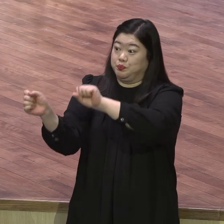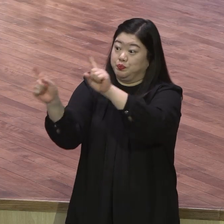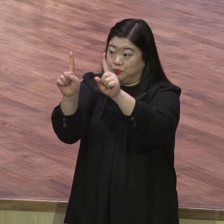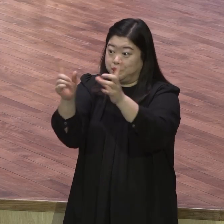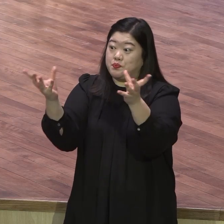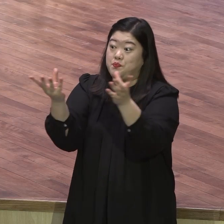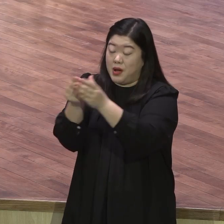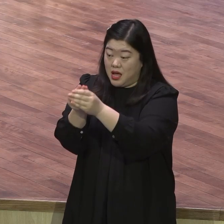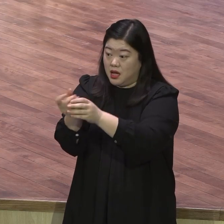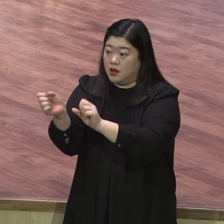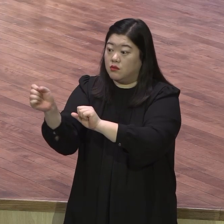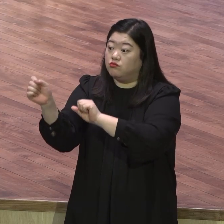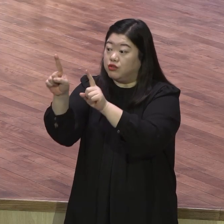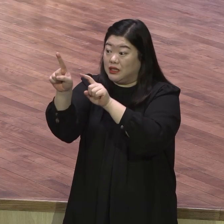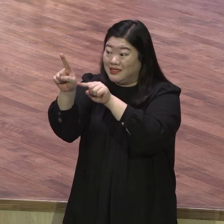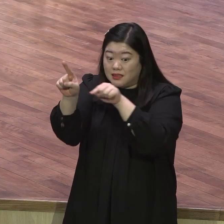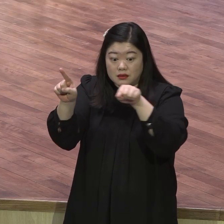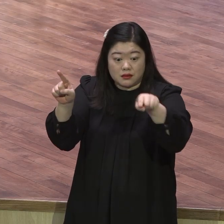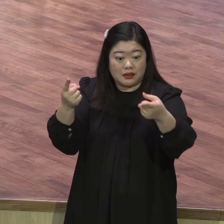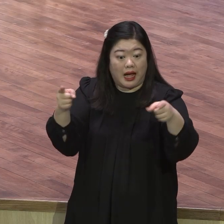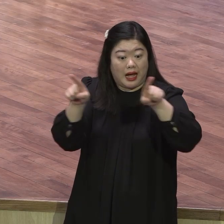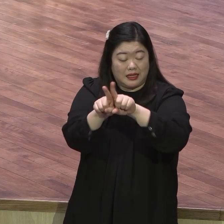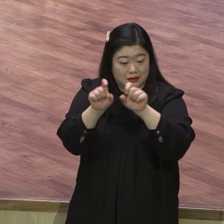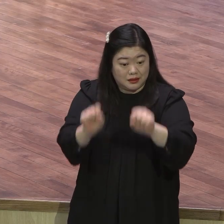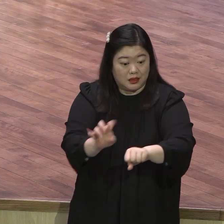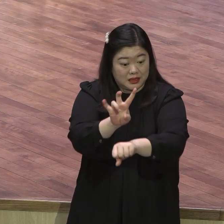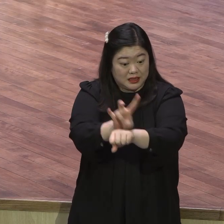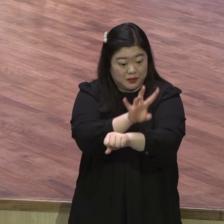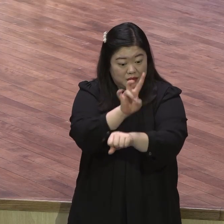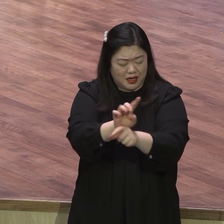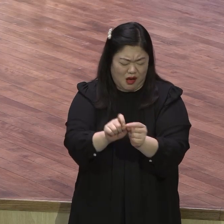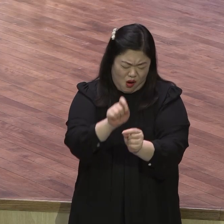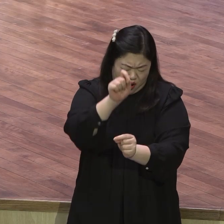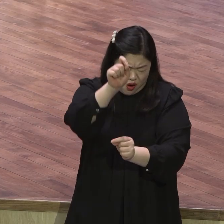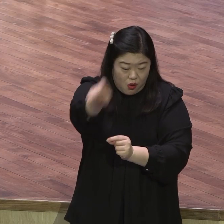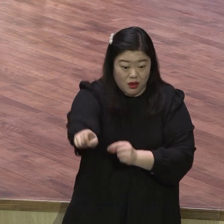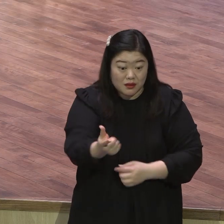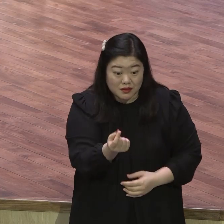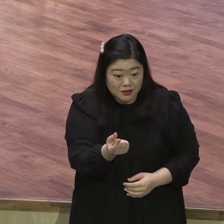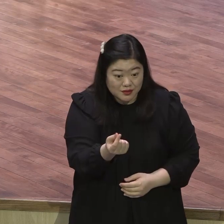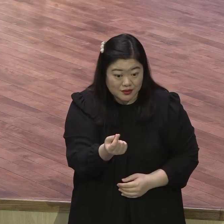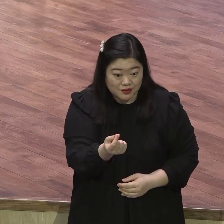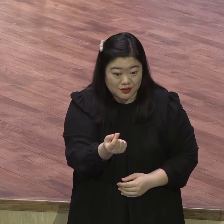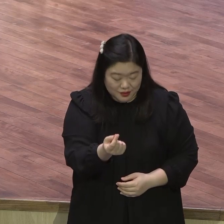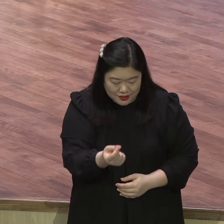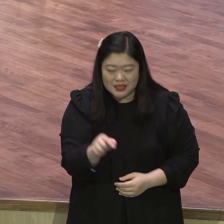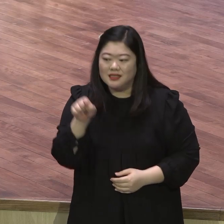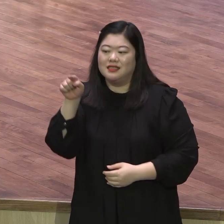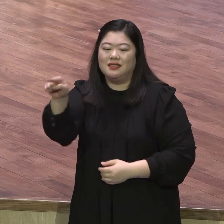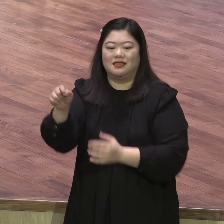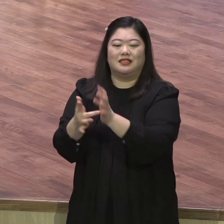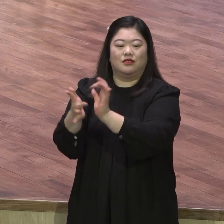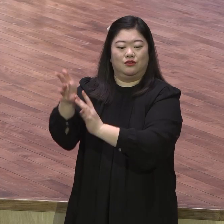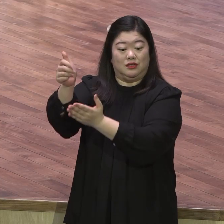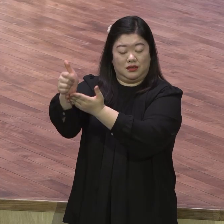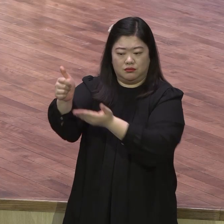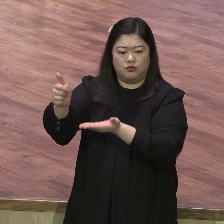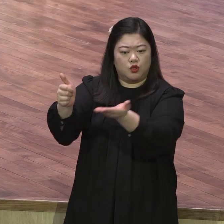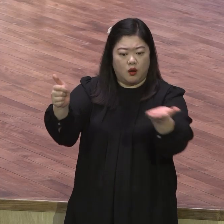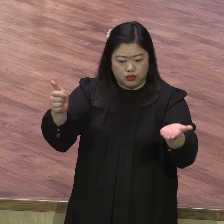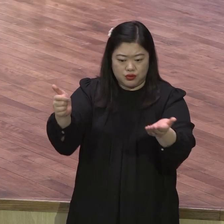24시 영원토록 함께 계십니다. 그 주님이 여러분을